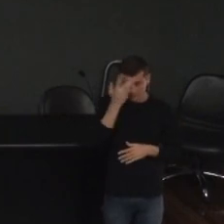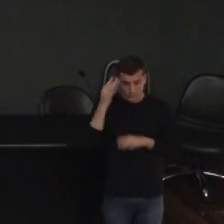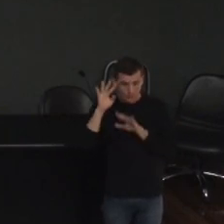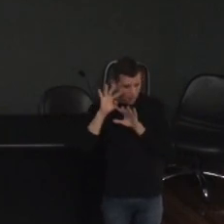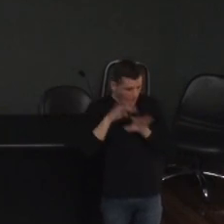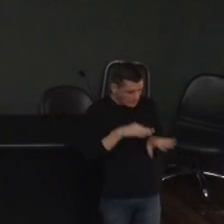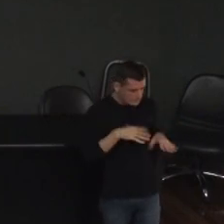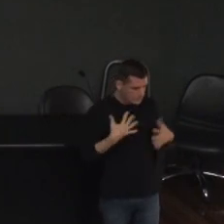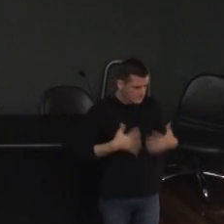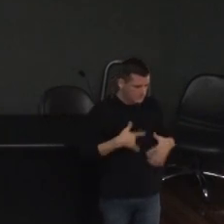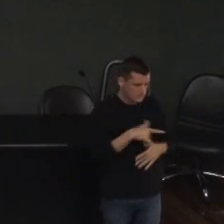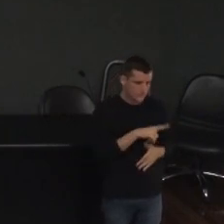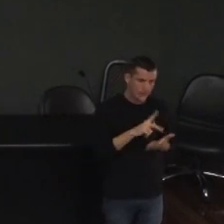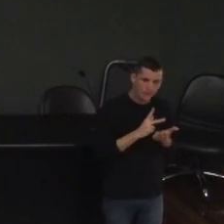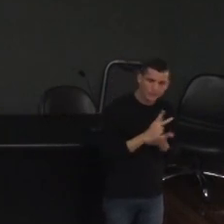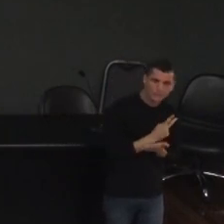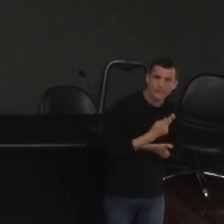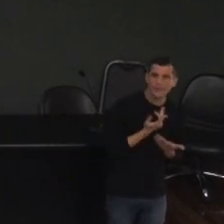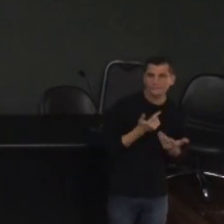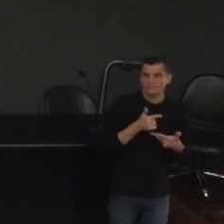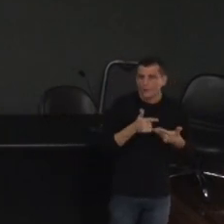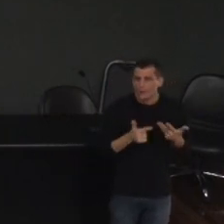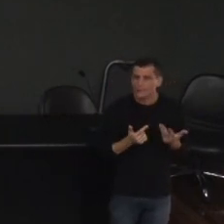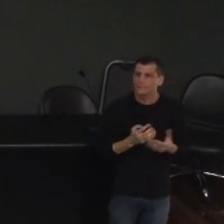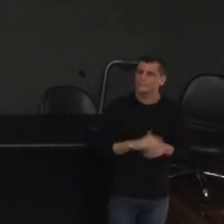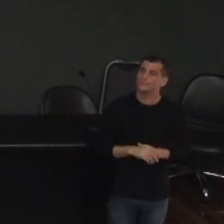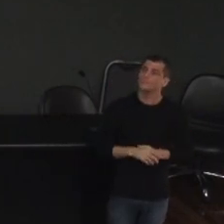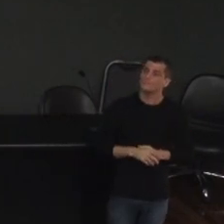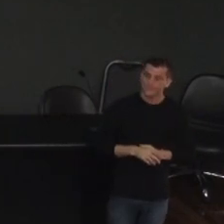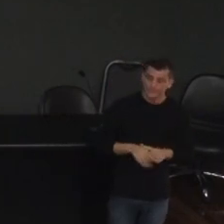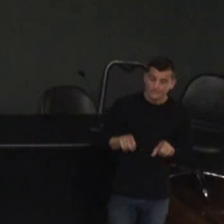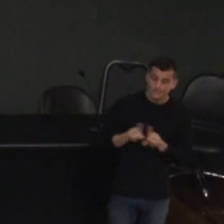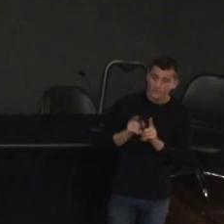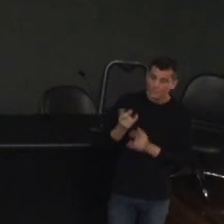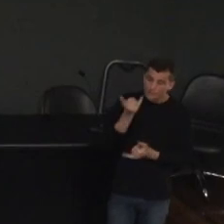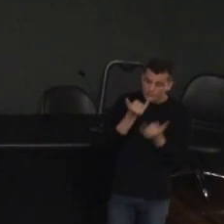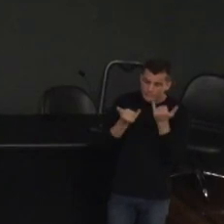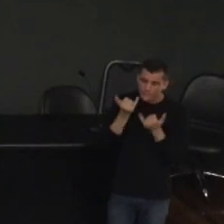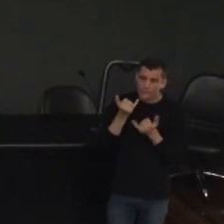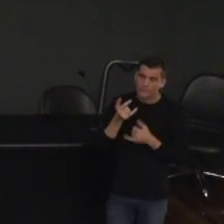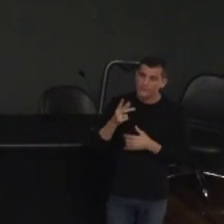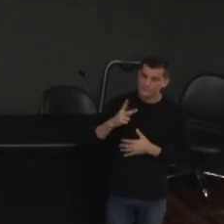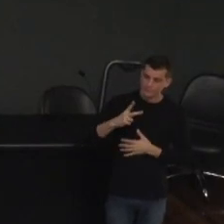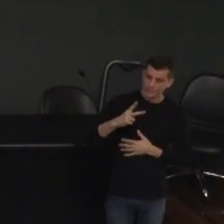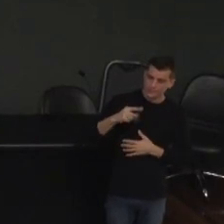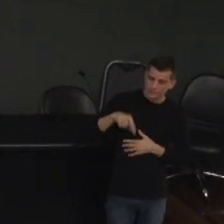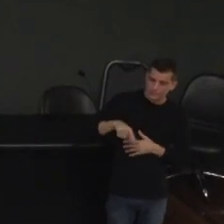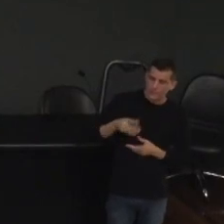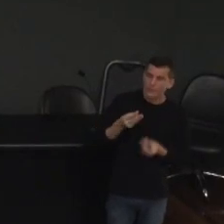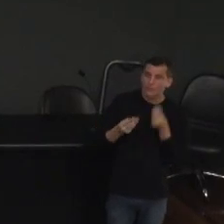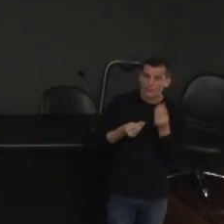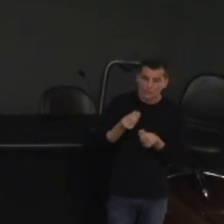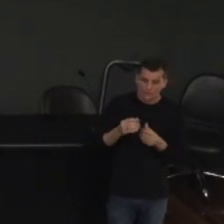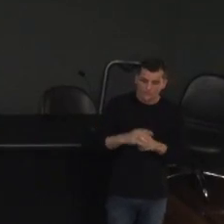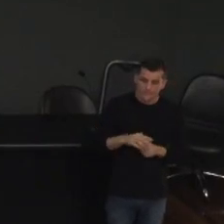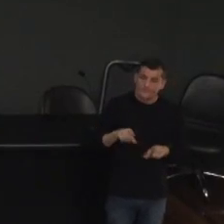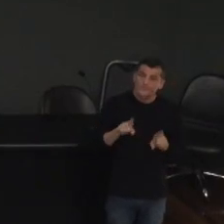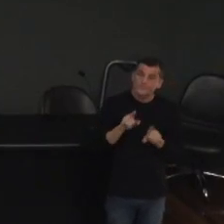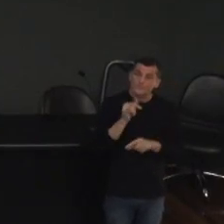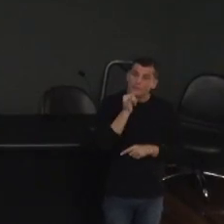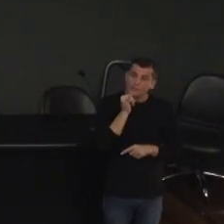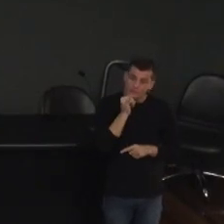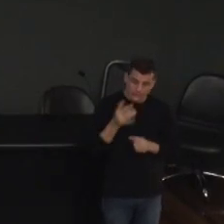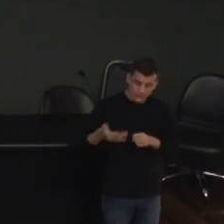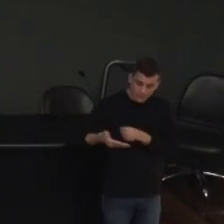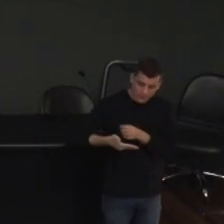e outras sanções eliminação dos dados pessoais destacados na infração né você eliminado a tua base de dados aqueles